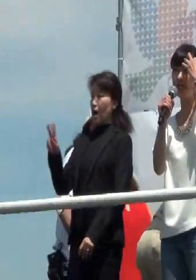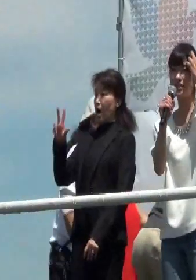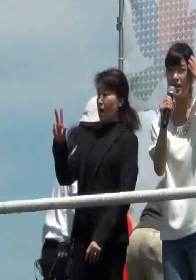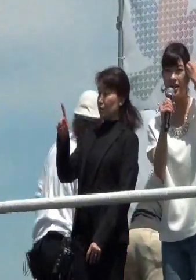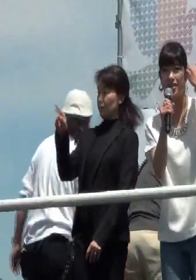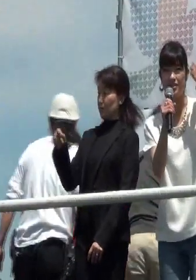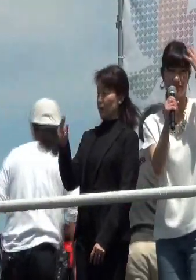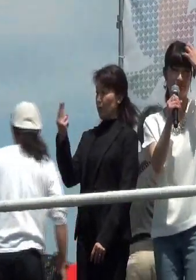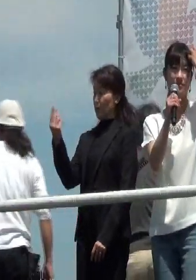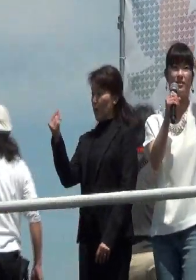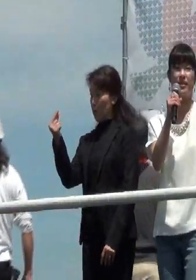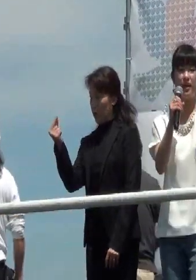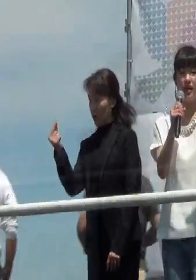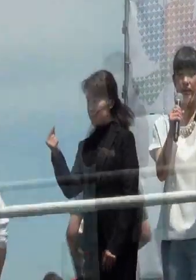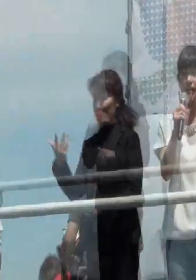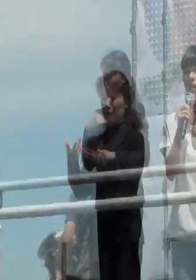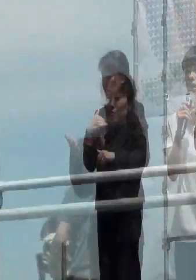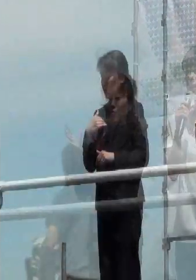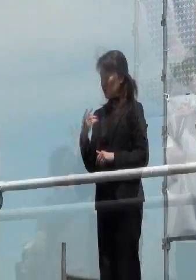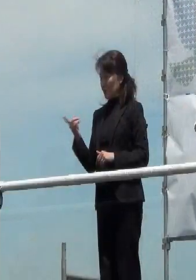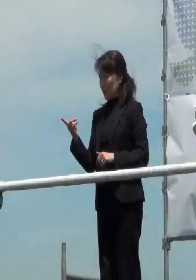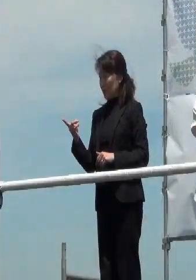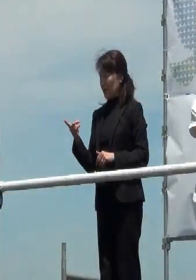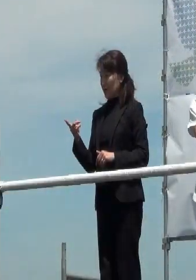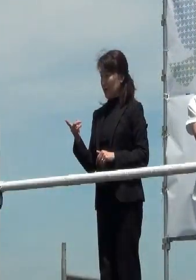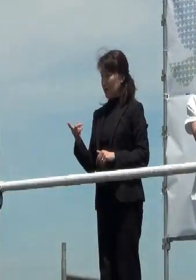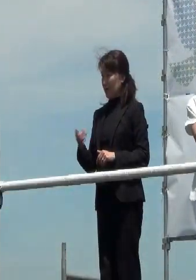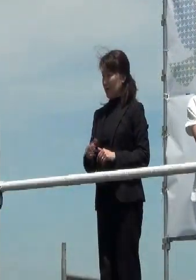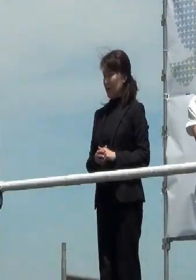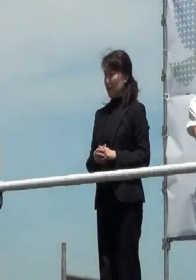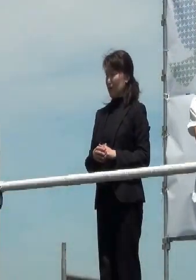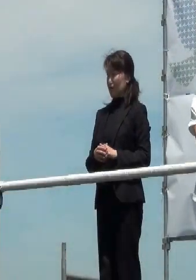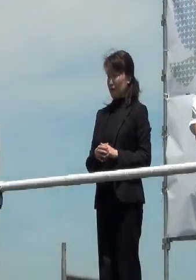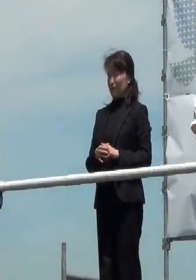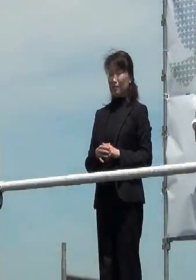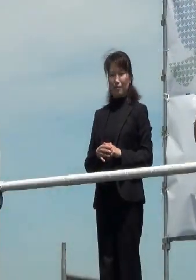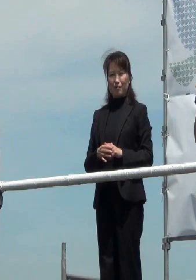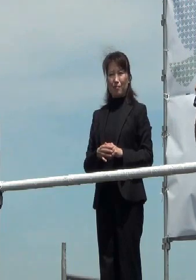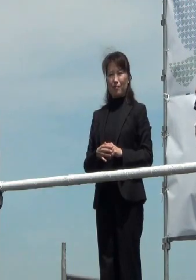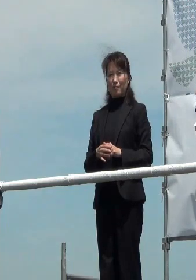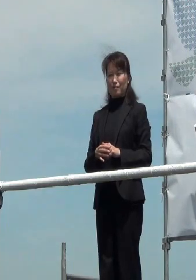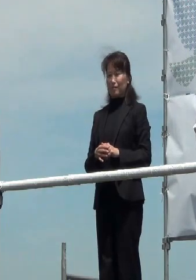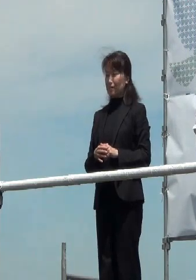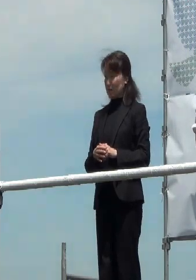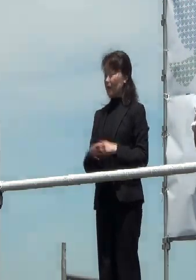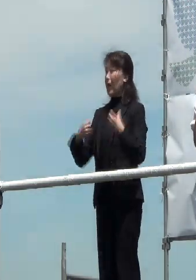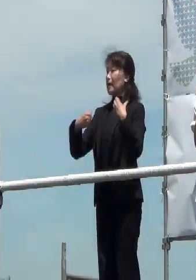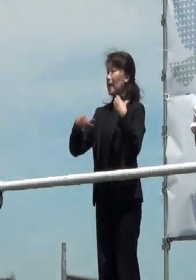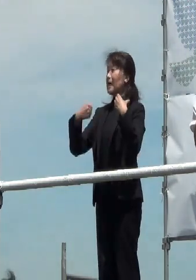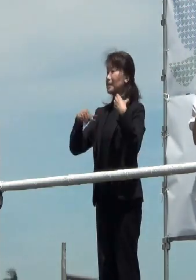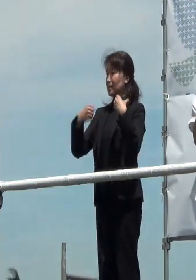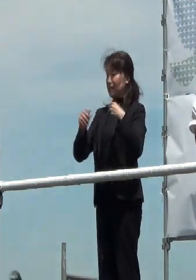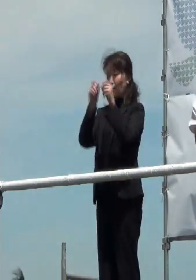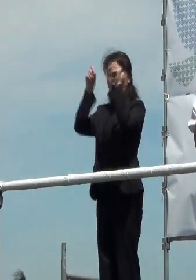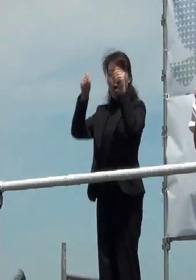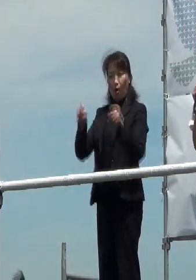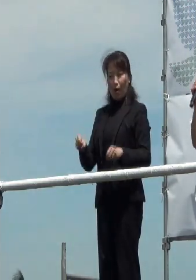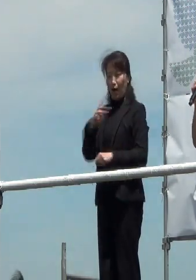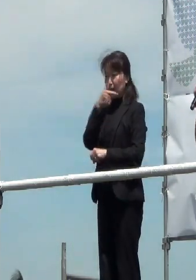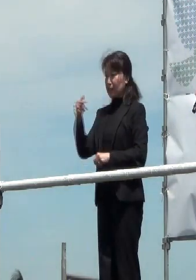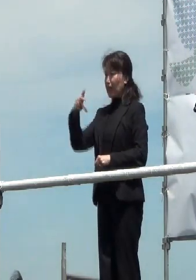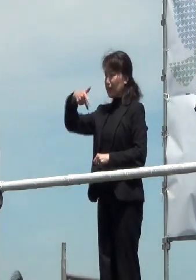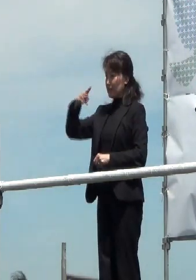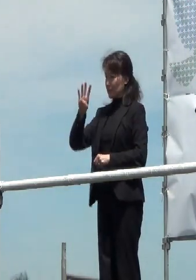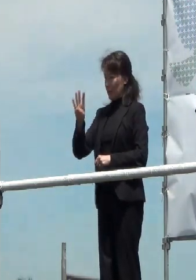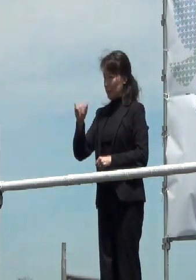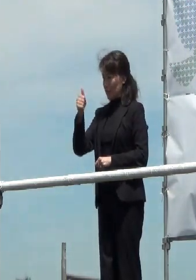ありがとうございました。はい、お待たせしました。それではカンカラ三線の岡大輔さん、